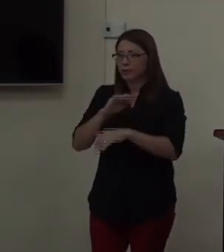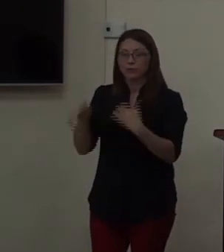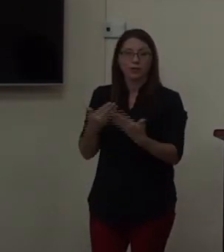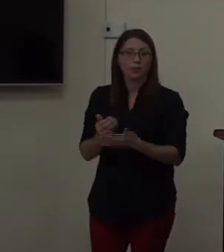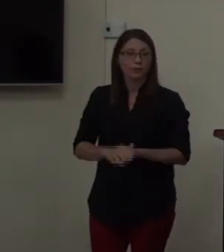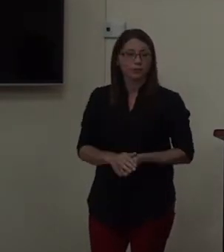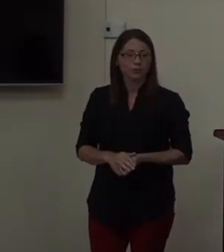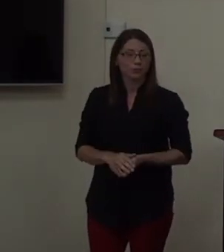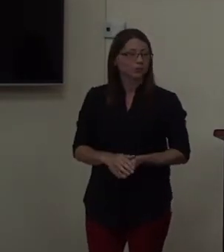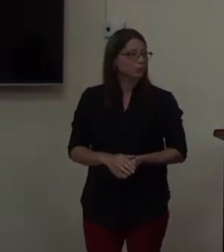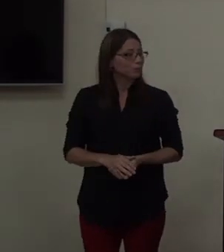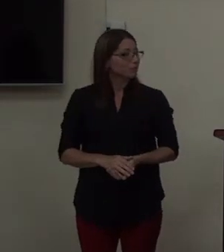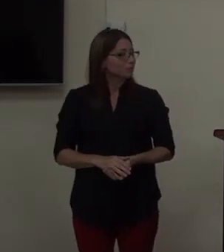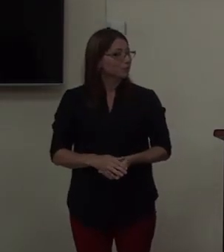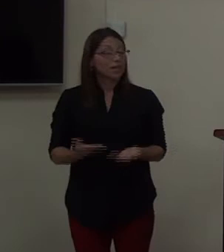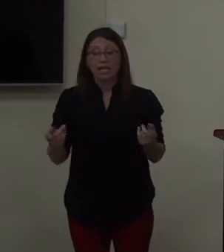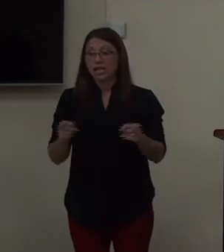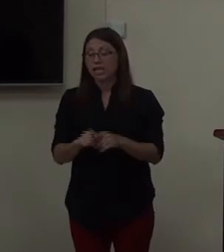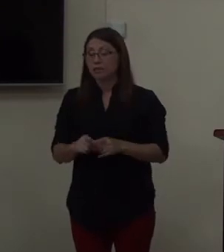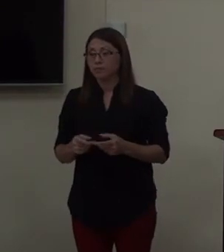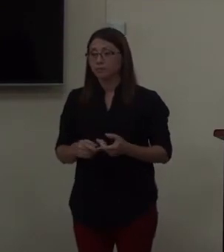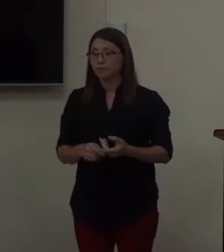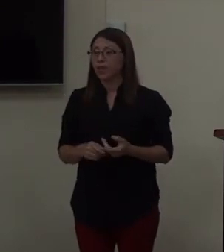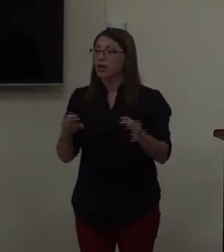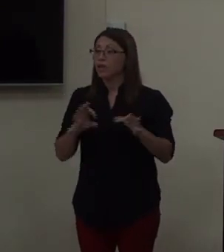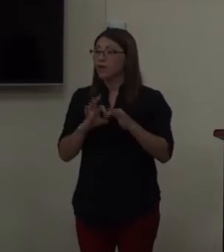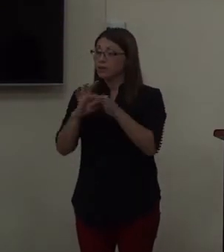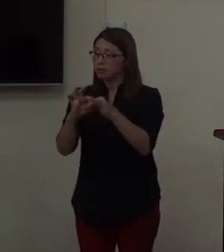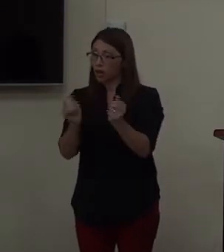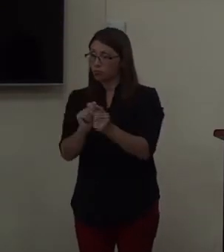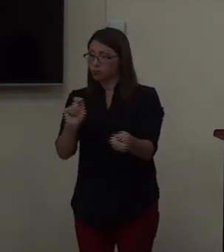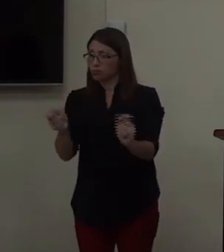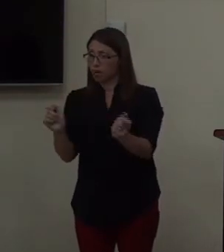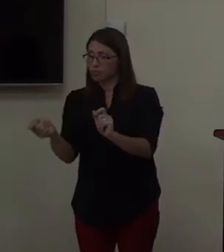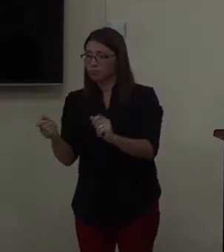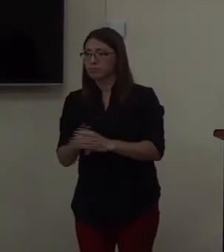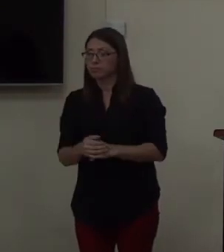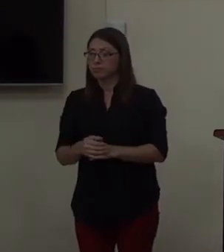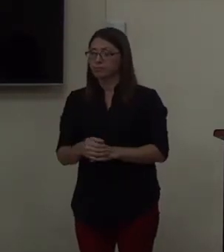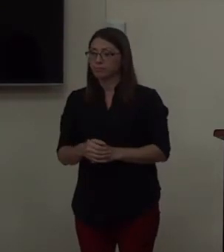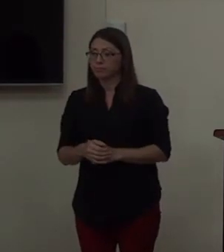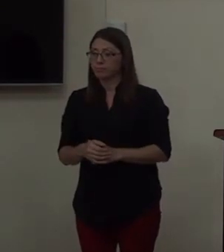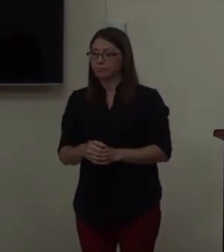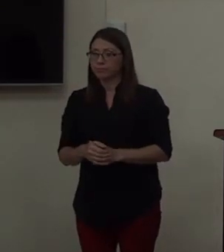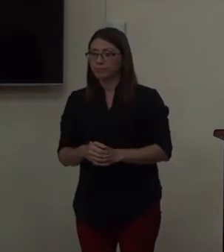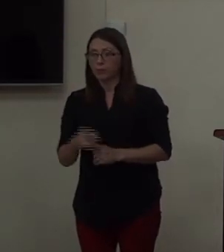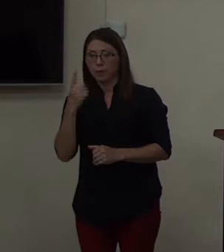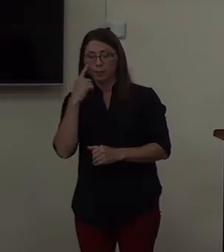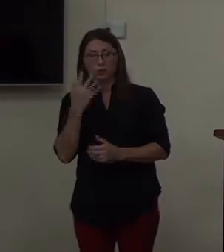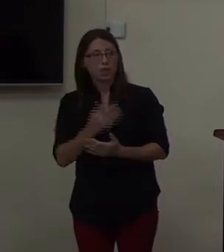Muy bien. Y relacionados con estos cambios, pero vamos a